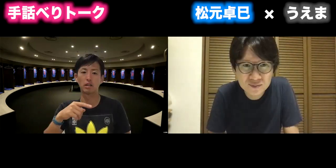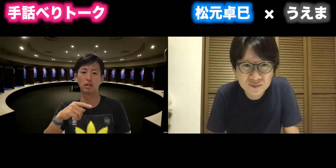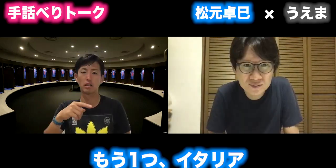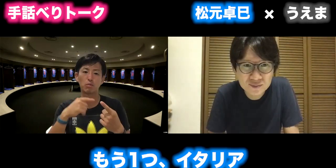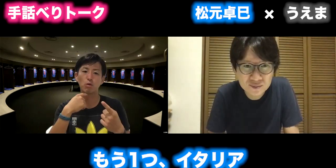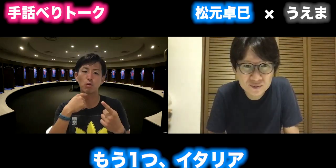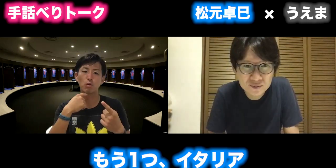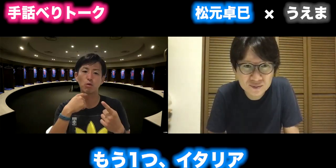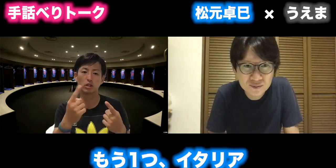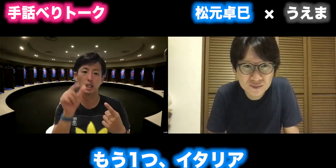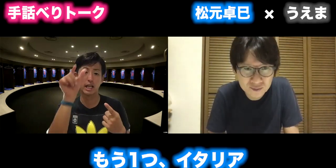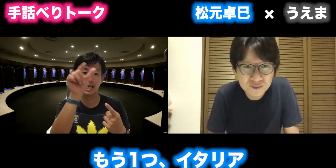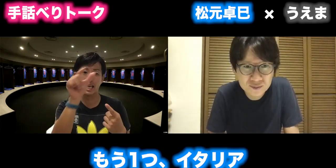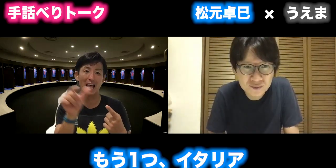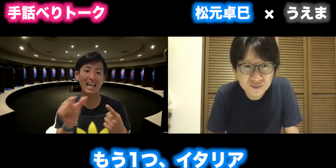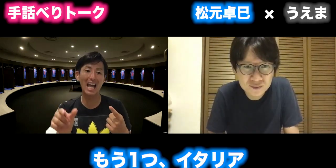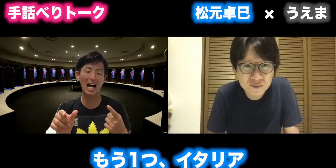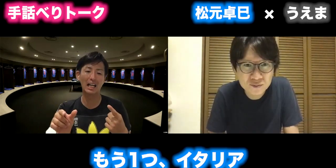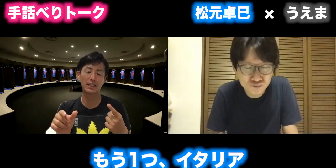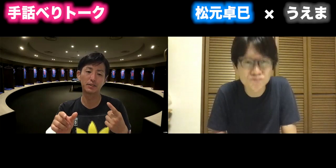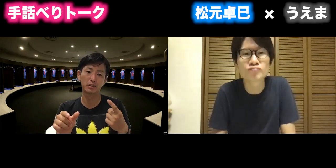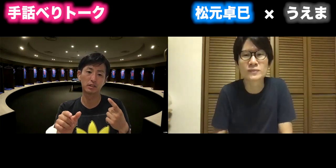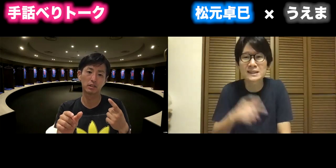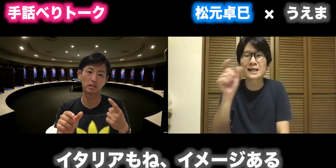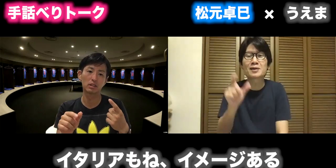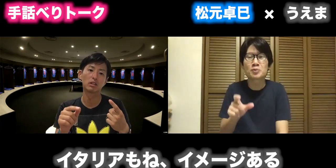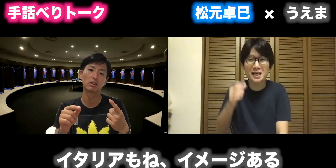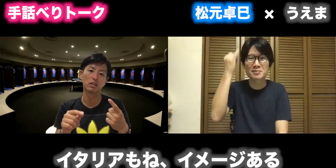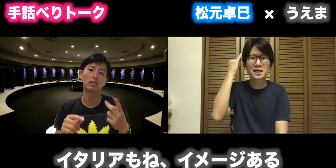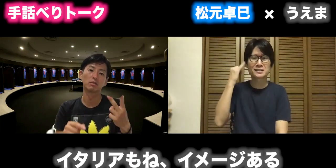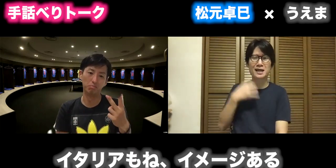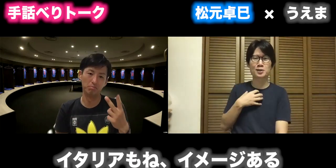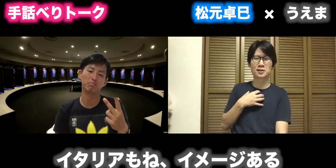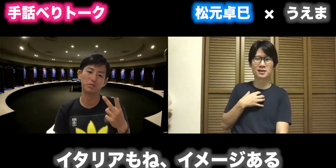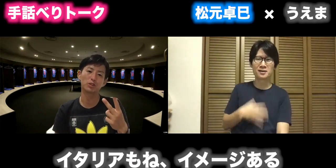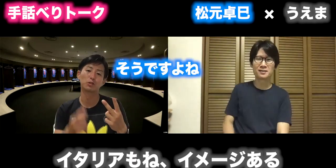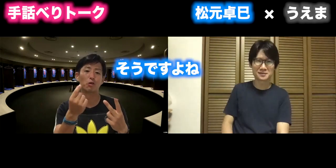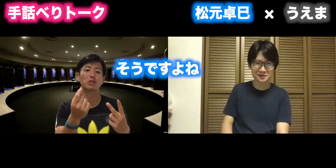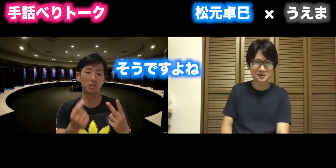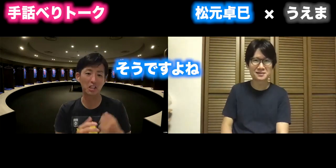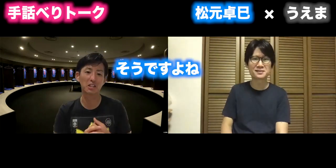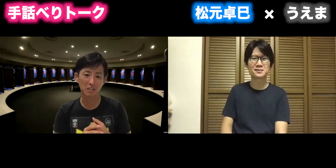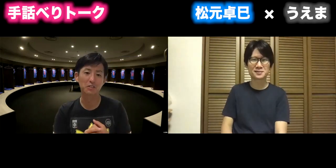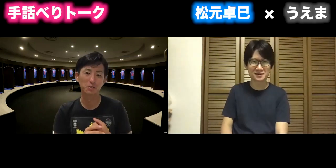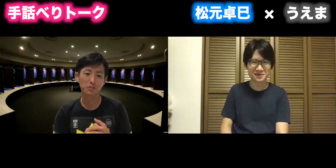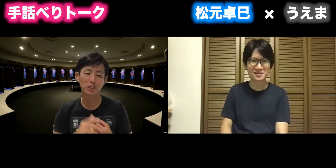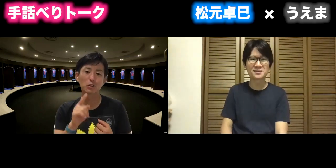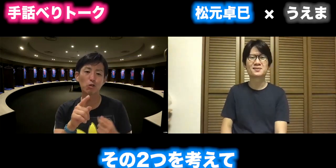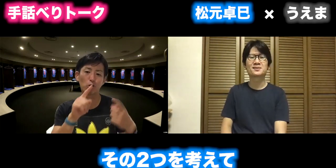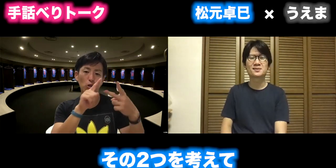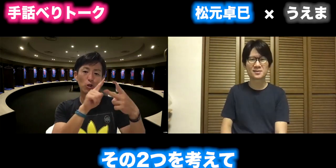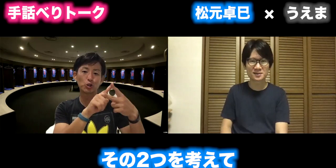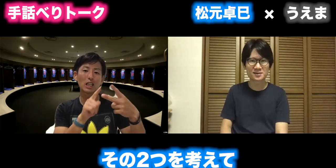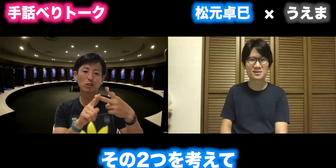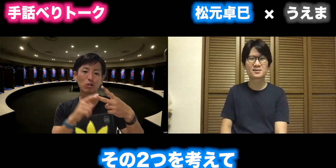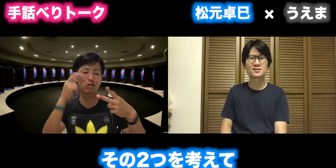ずつもう一つイタリアイタリア胸イメージあるこれですねうーんその